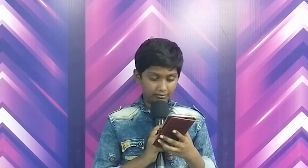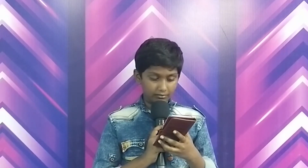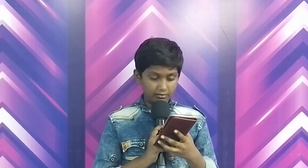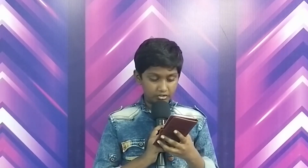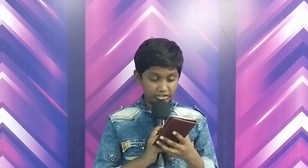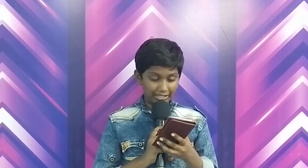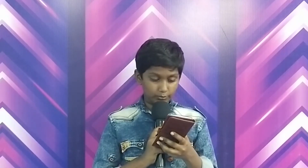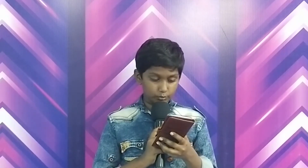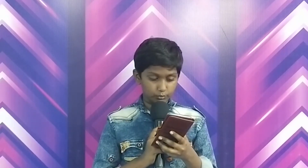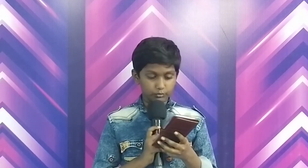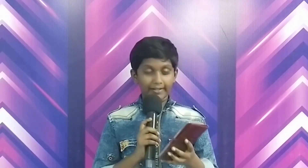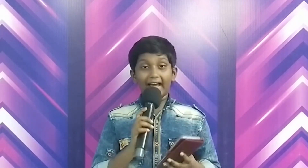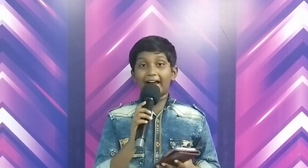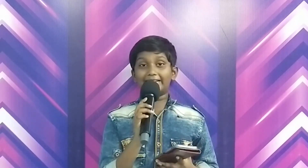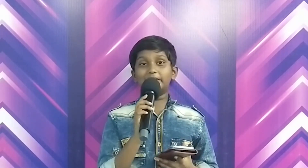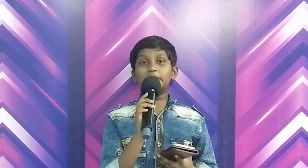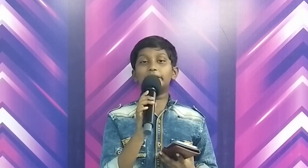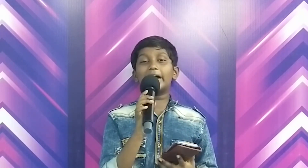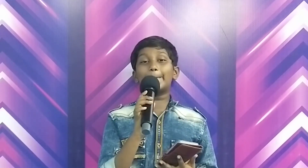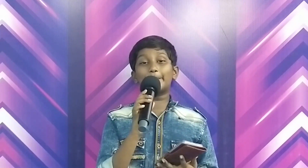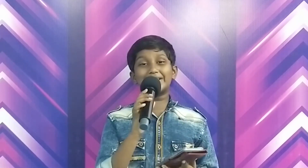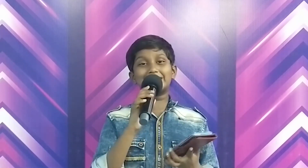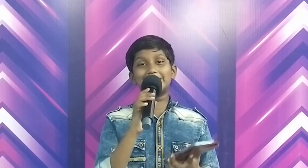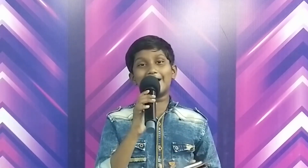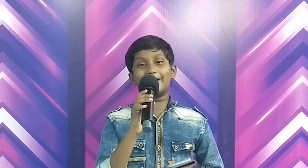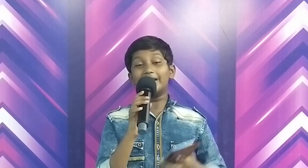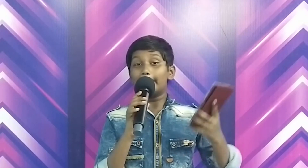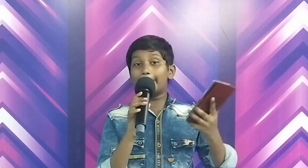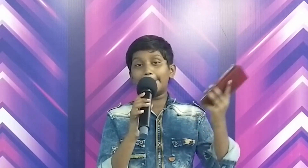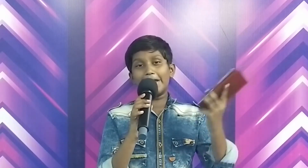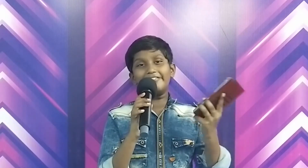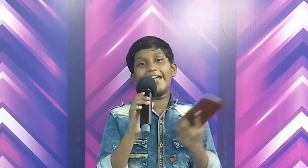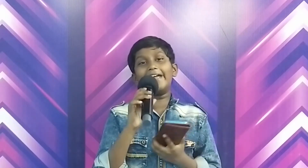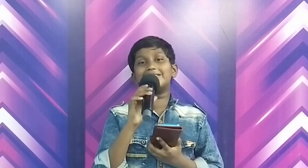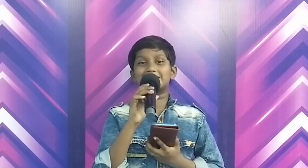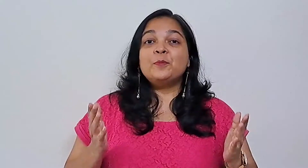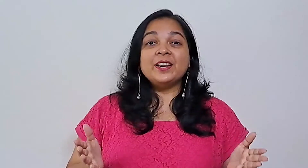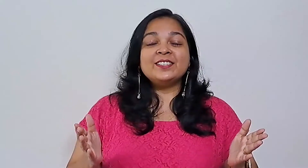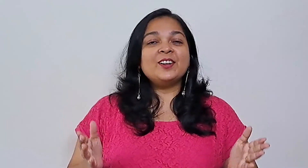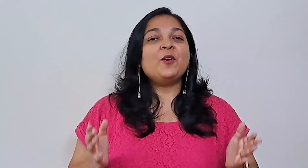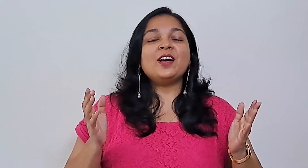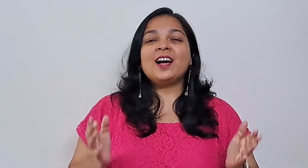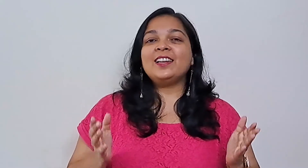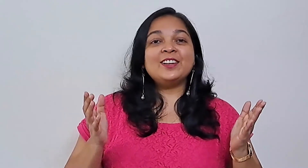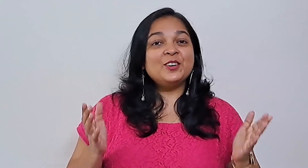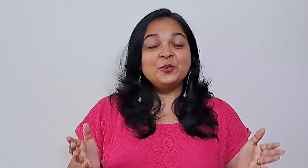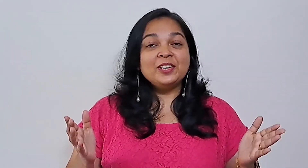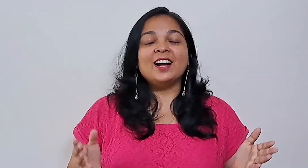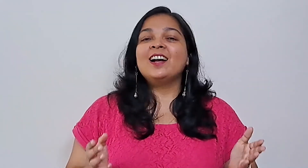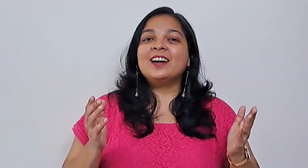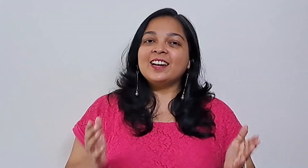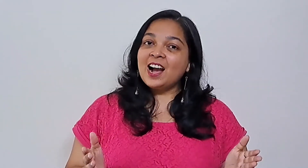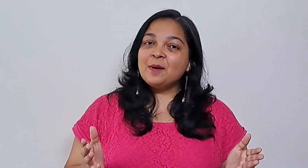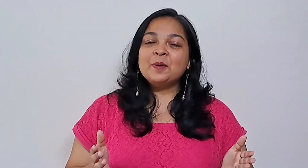ऊपर जीता हूँ। हालेलुया, प्रेज द लॉर्ड। बाय बाय फ्रेंड्स, प्रेज द लॉर्ड।